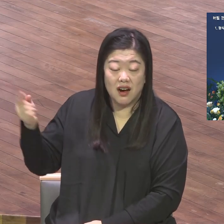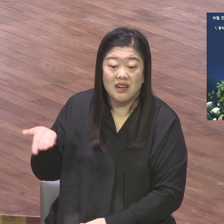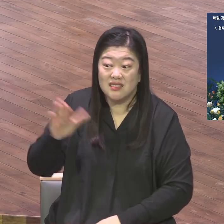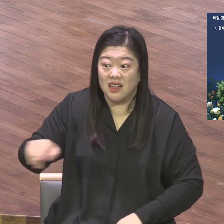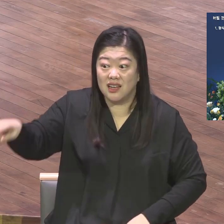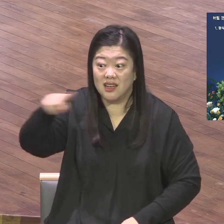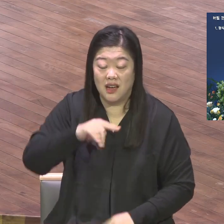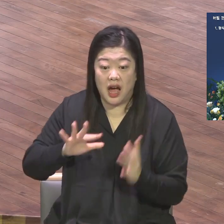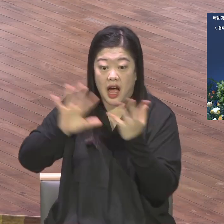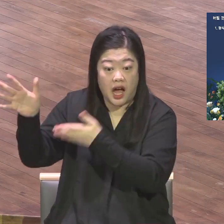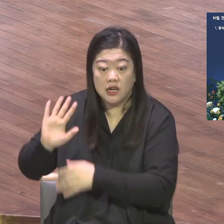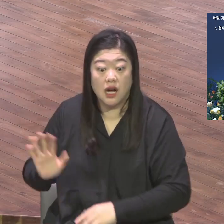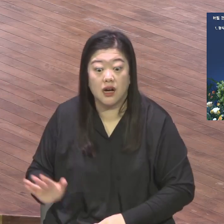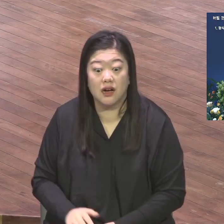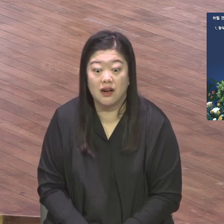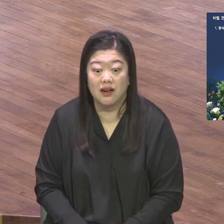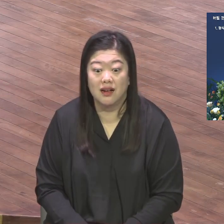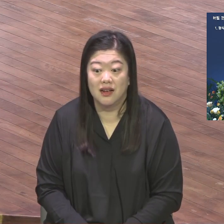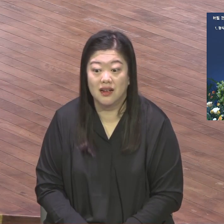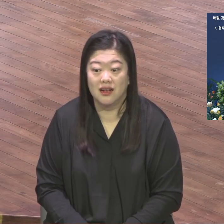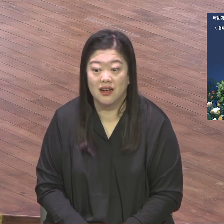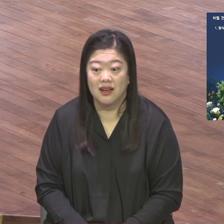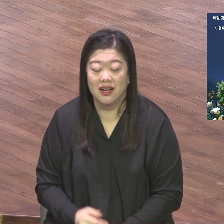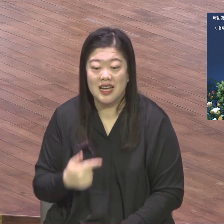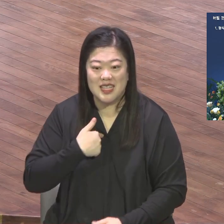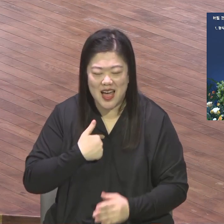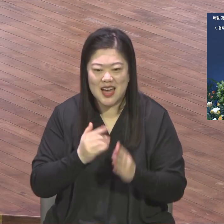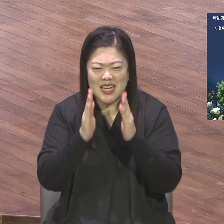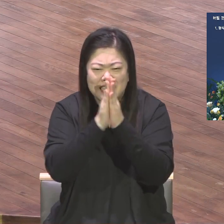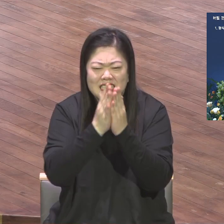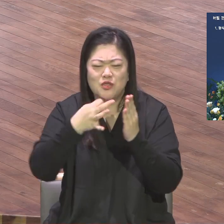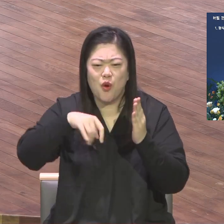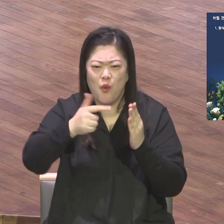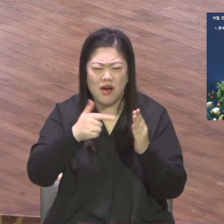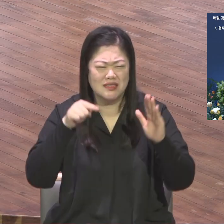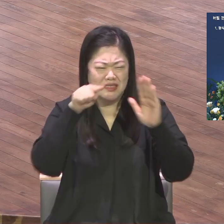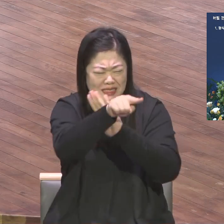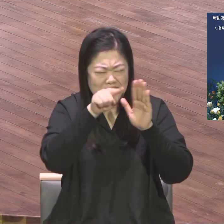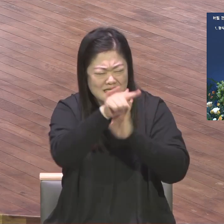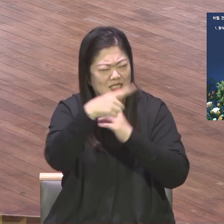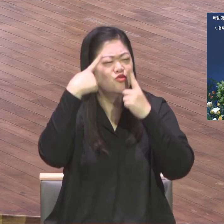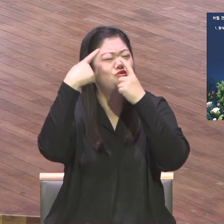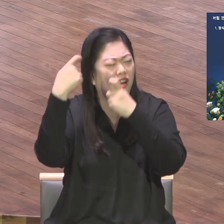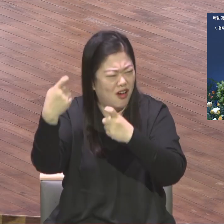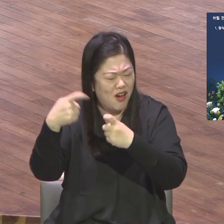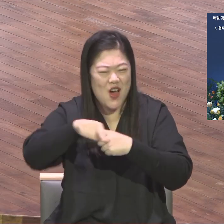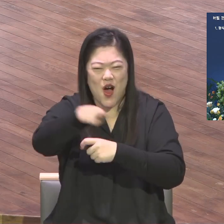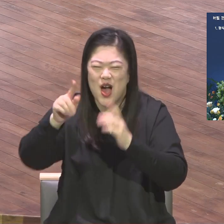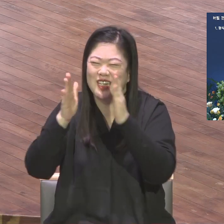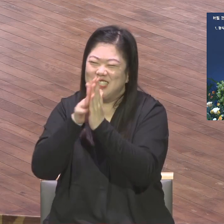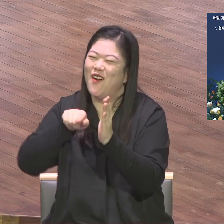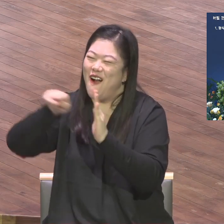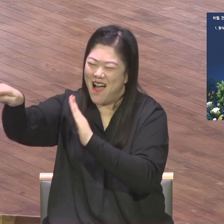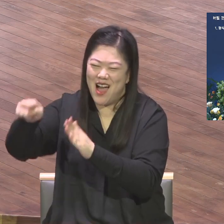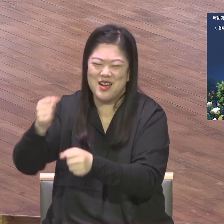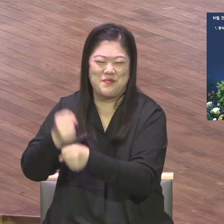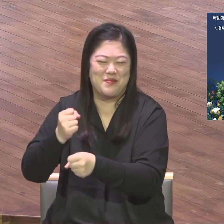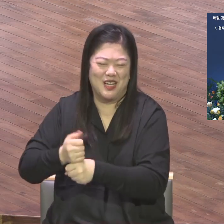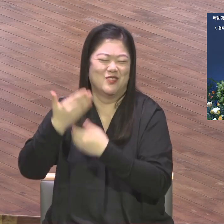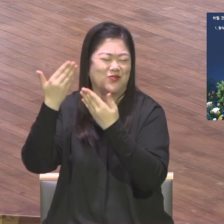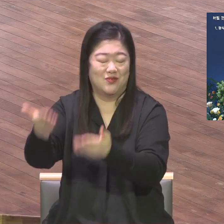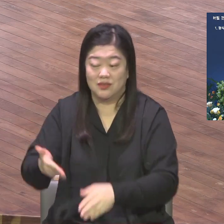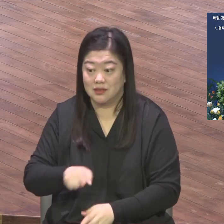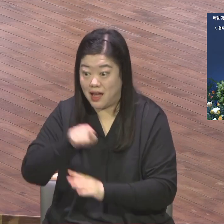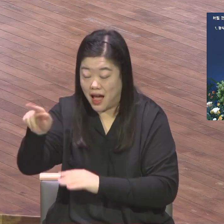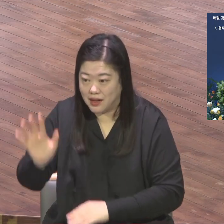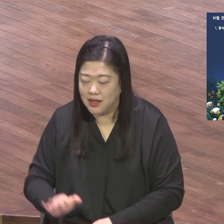없어가지고 기도원 가니까 그 왔다 갔다 시간 많이 걸리잖아요. 그래서 기도굴 만드는 거예요. 여러분 개인적으로 하나님 기도하는 게